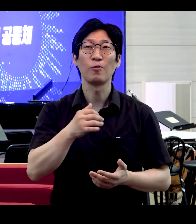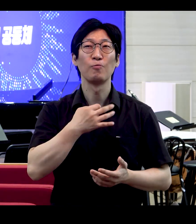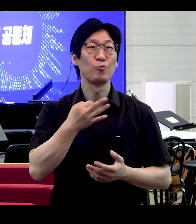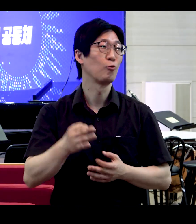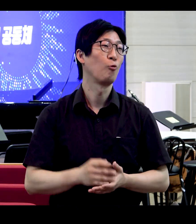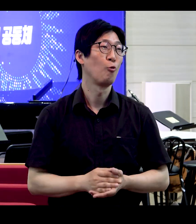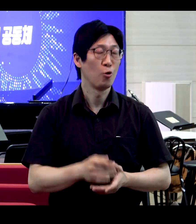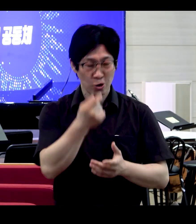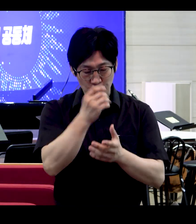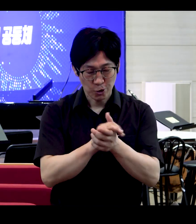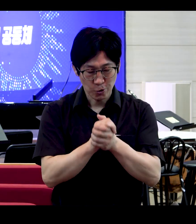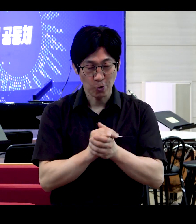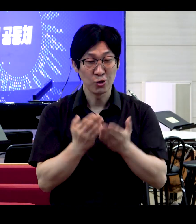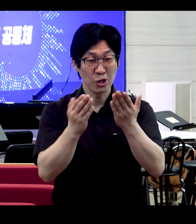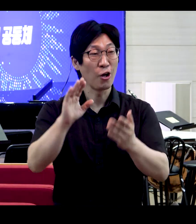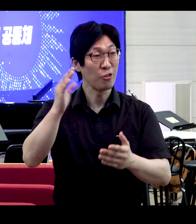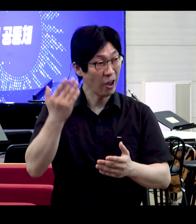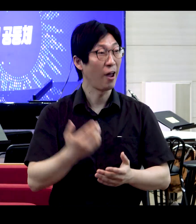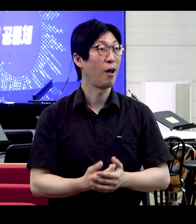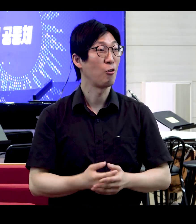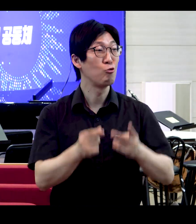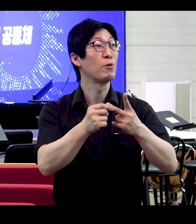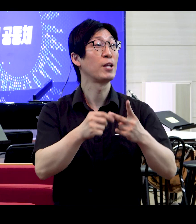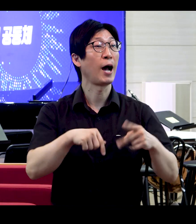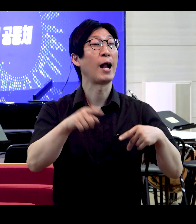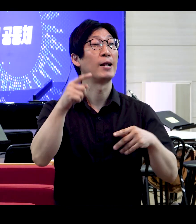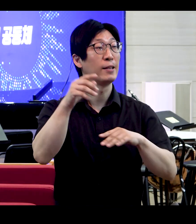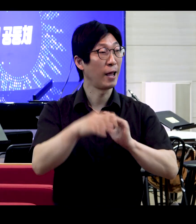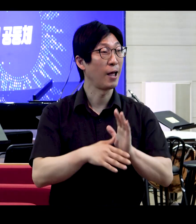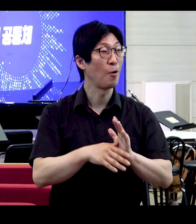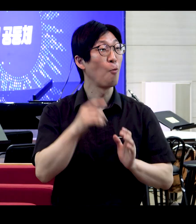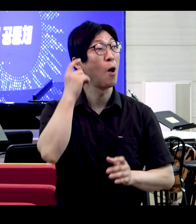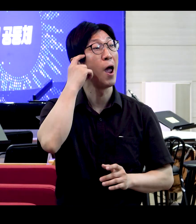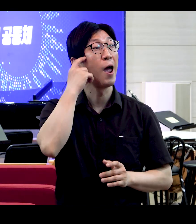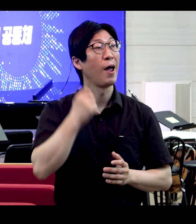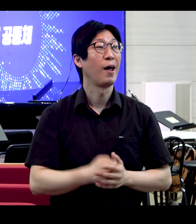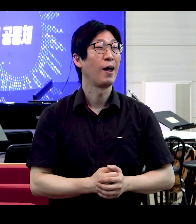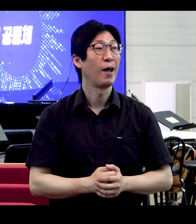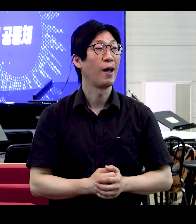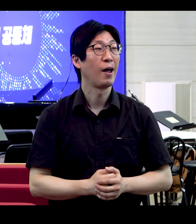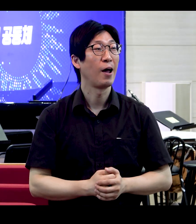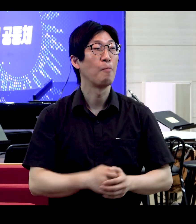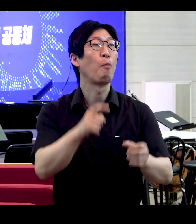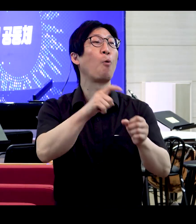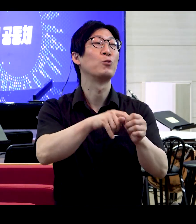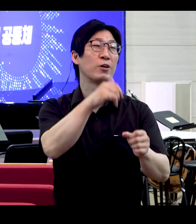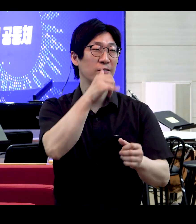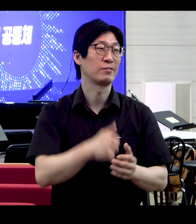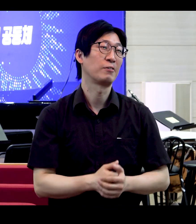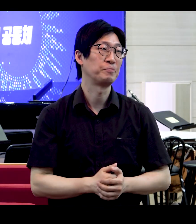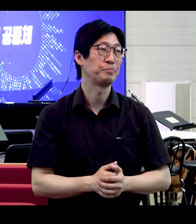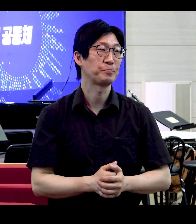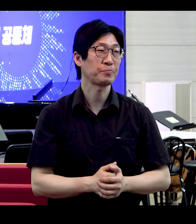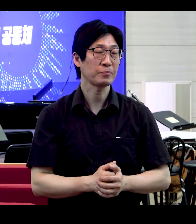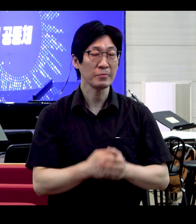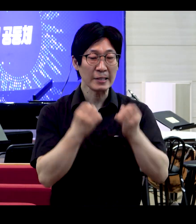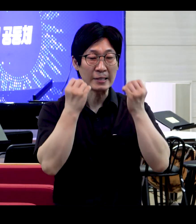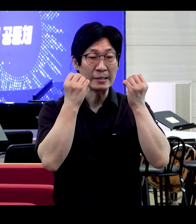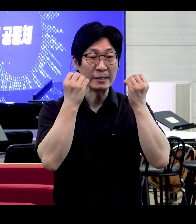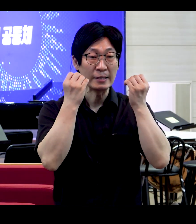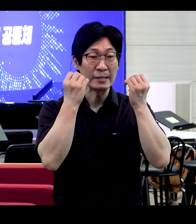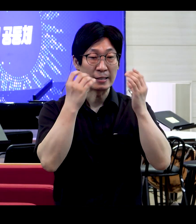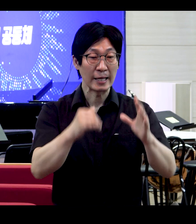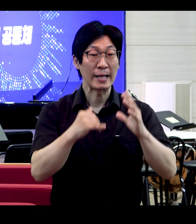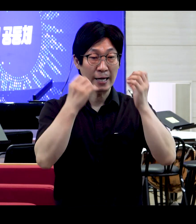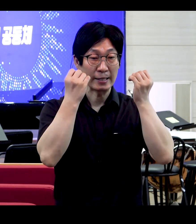그리고 기도하는 시간을 가졌습니다. 이유는 뭐냐? 두 번째는 그냥 간 것이 아니라 창조과학 탐사여행으로 갔기